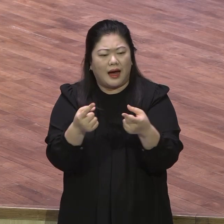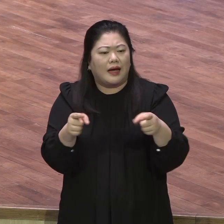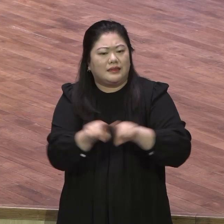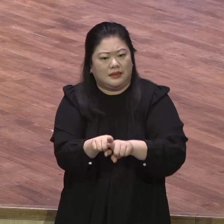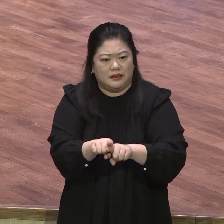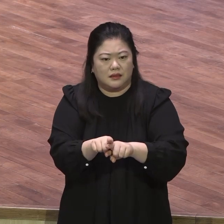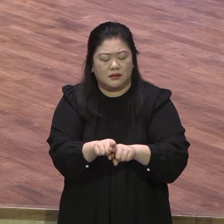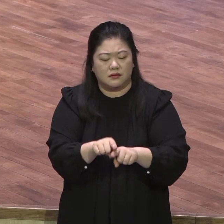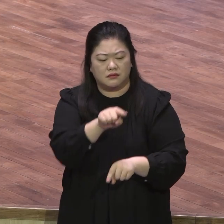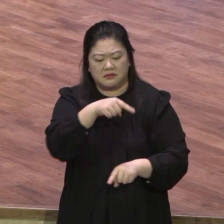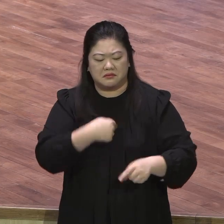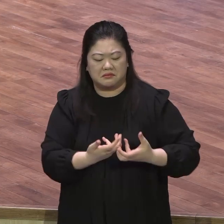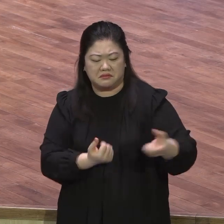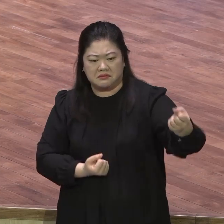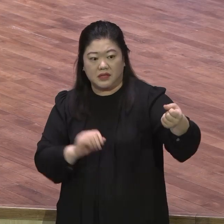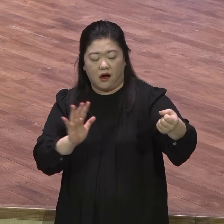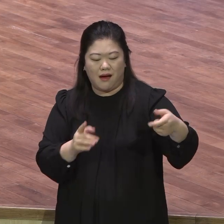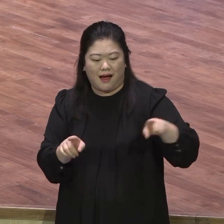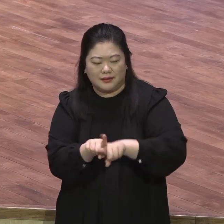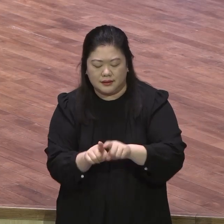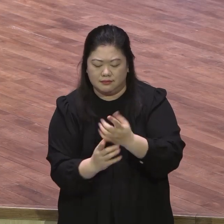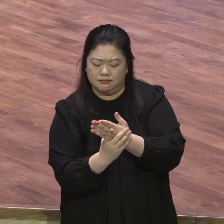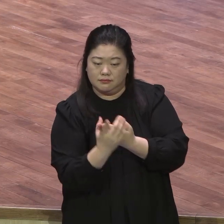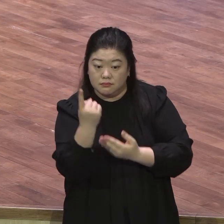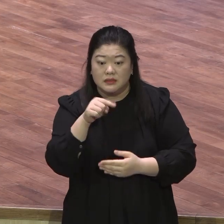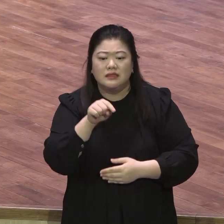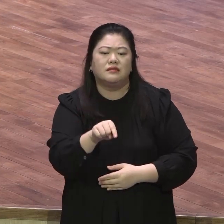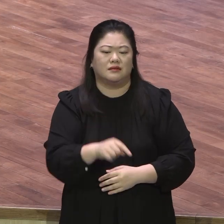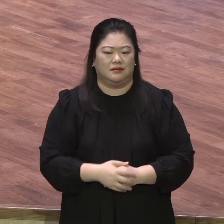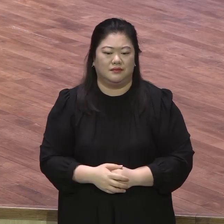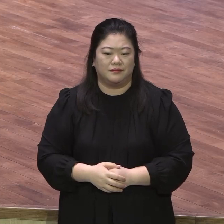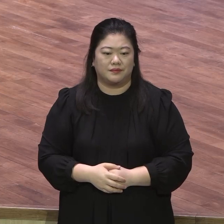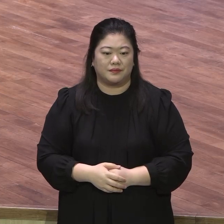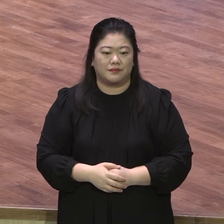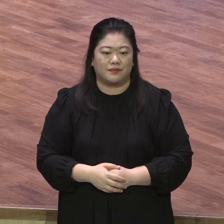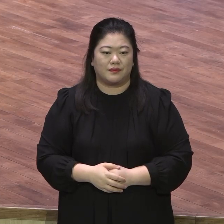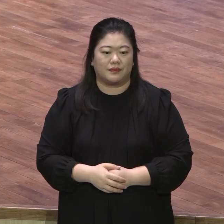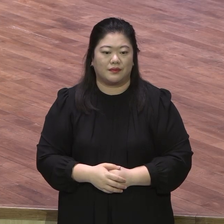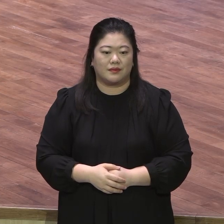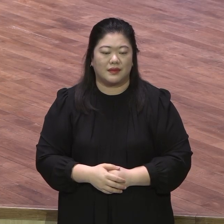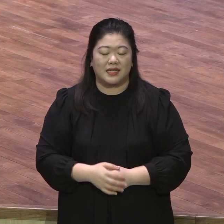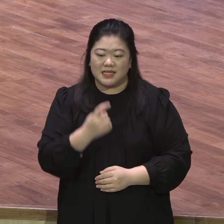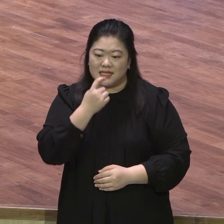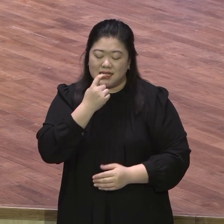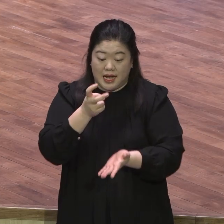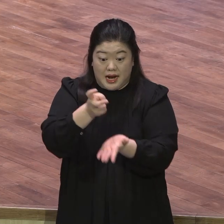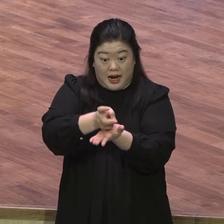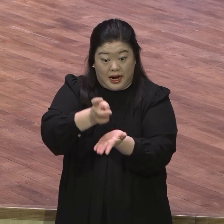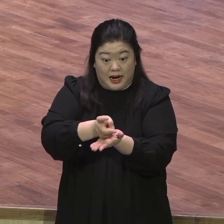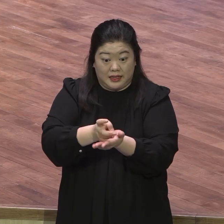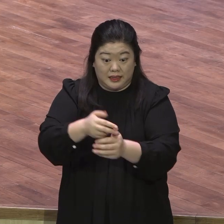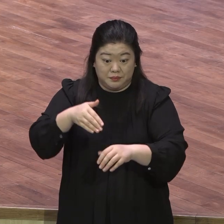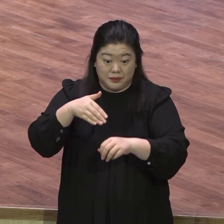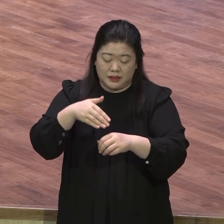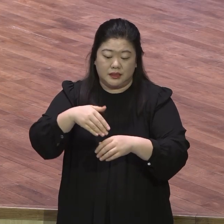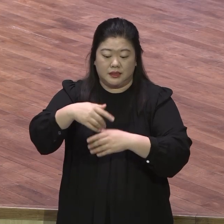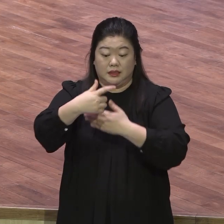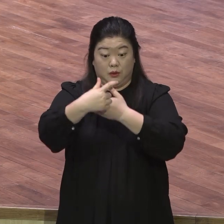이게 성령의 역사예요. 감리교 창시자 윌리엄 요한 웨슬라가 이런 말을 했어요.